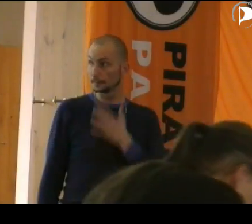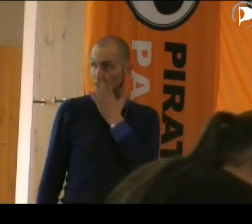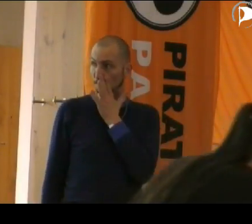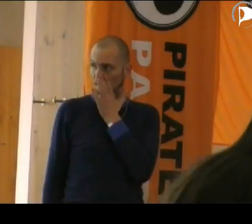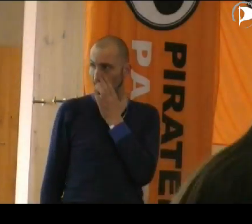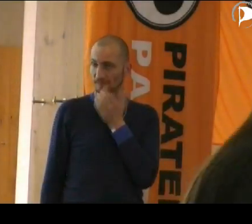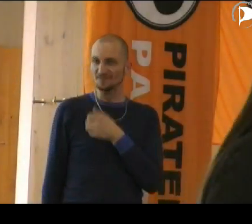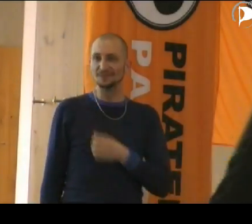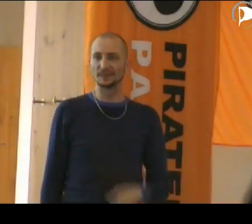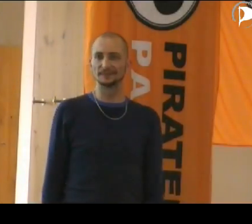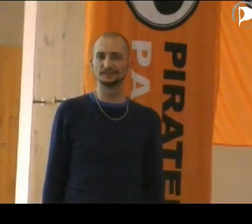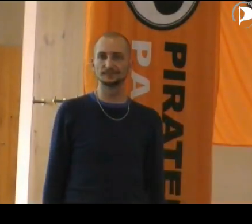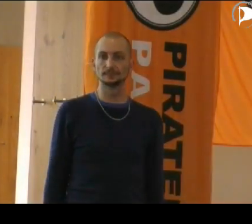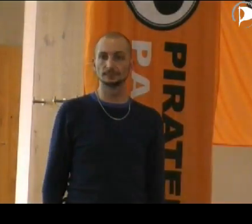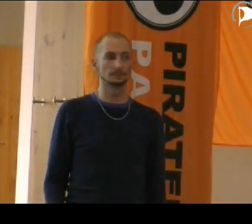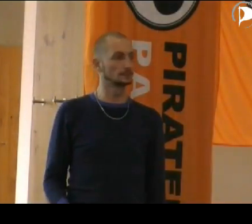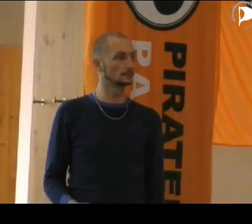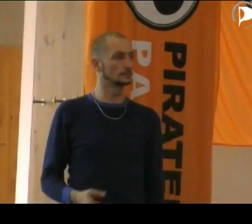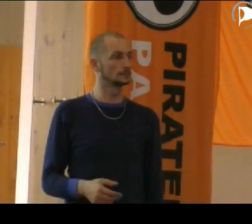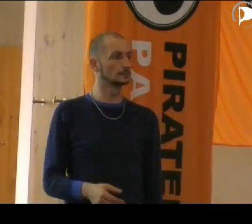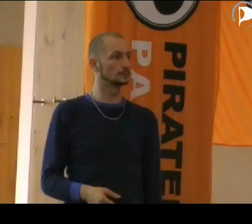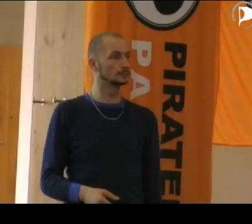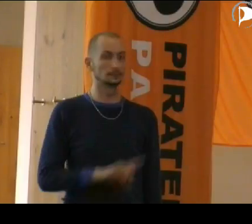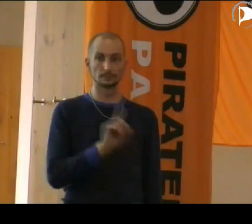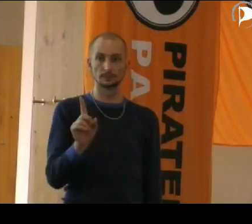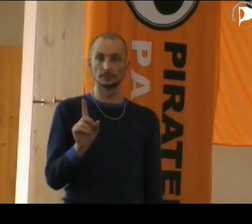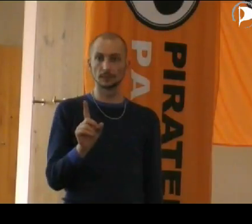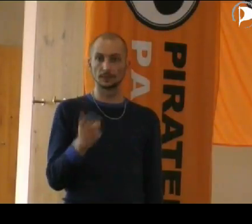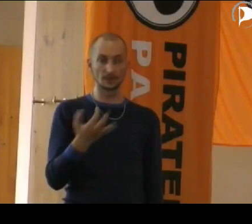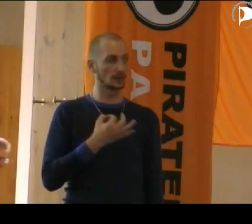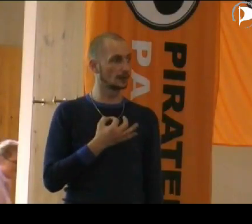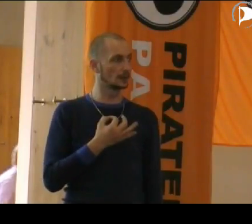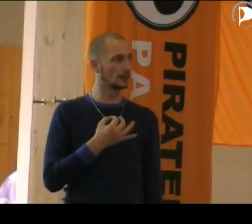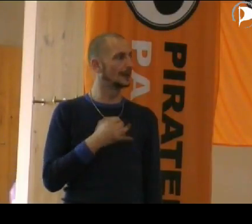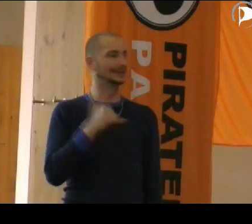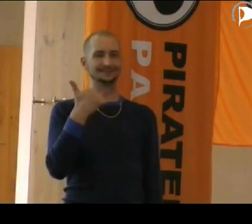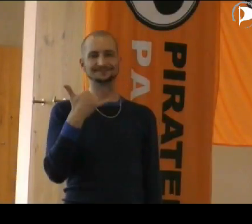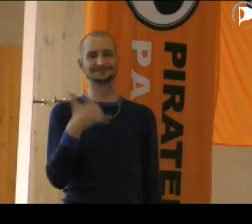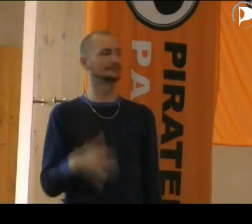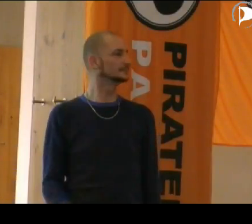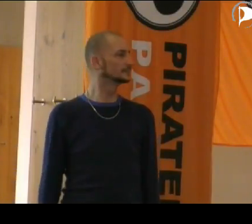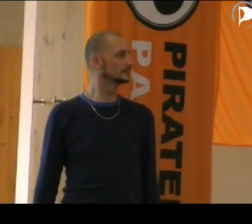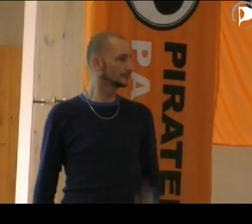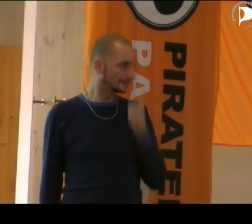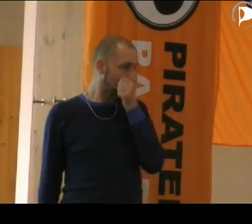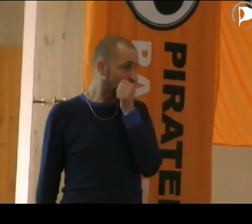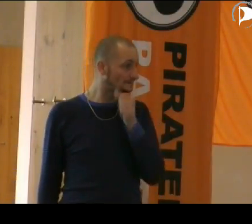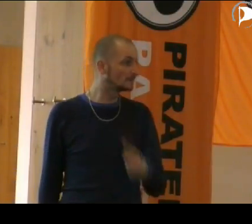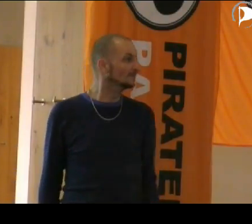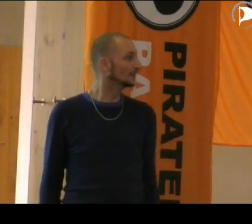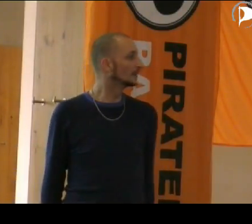keine weiteren fragen dreht sich niemand für mikro dann bräuchte ich jetzt langsam mal ein paar